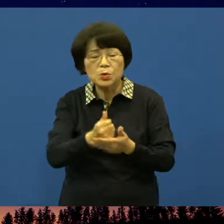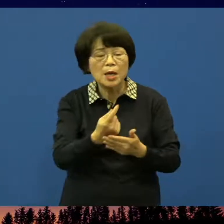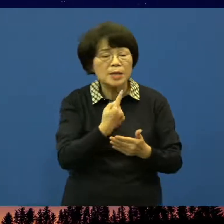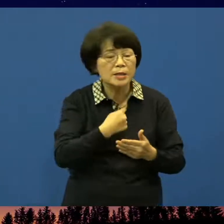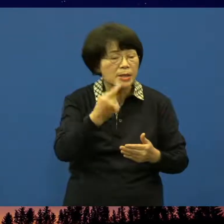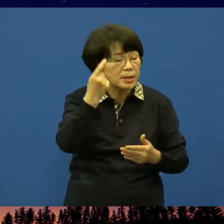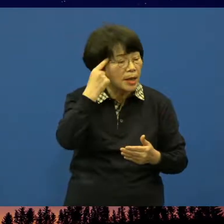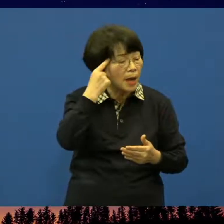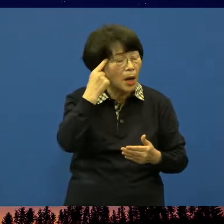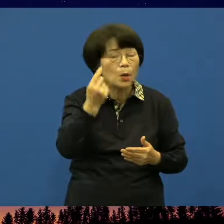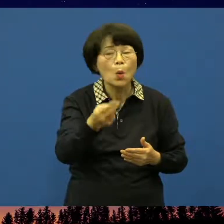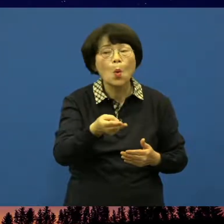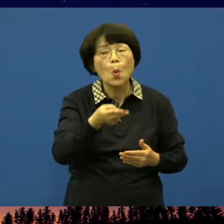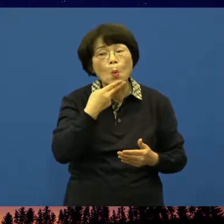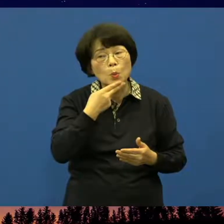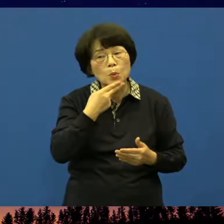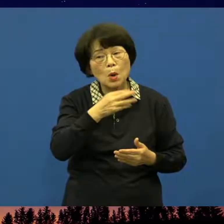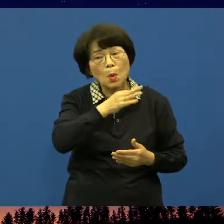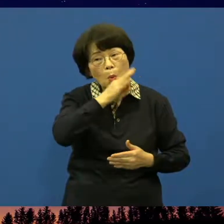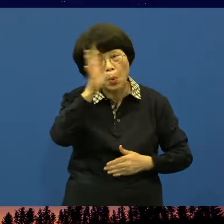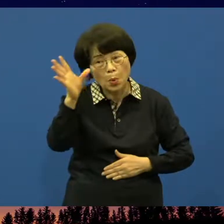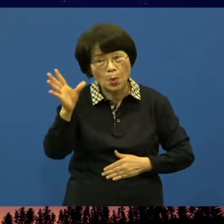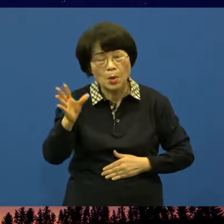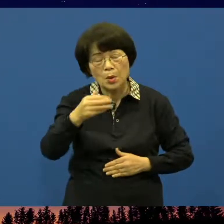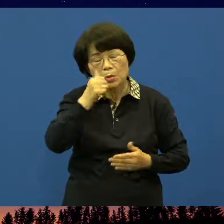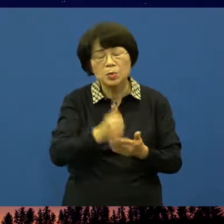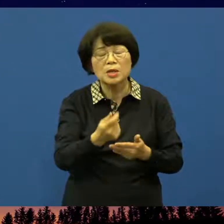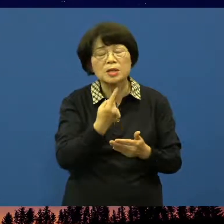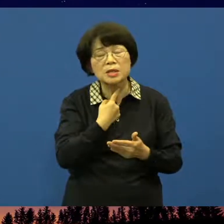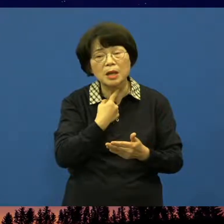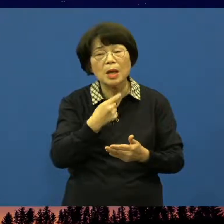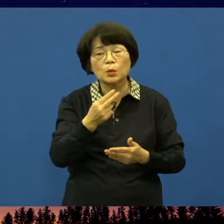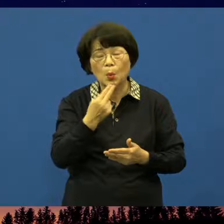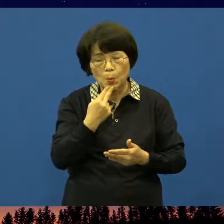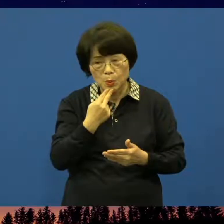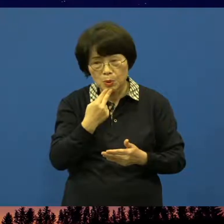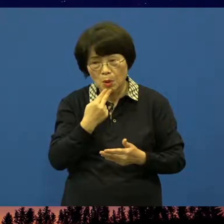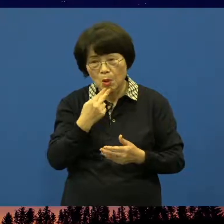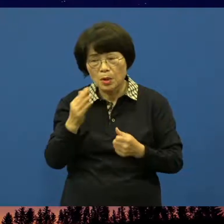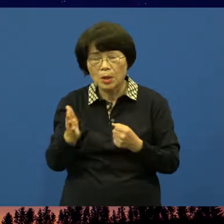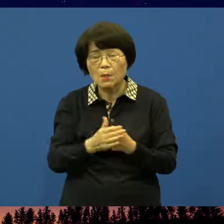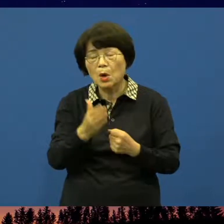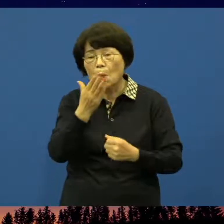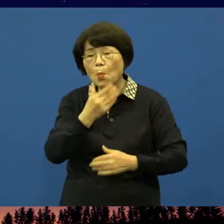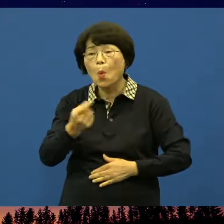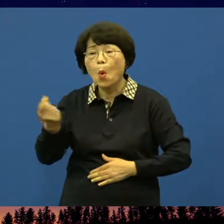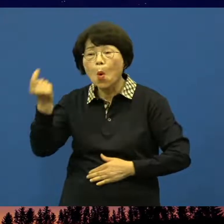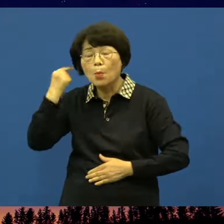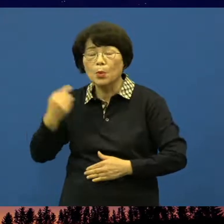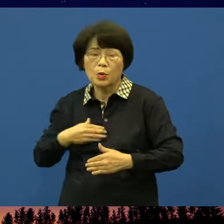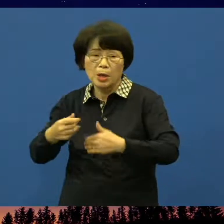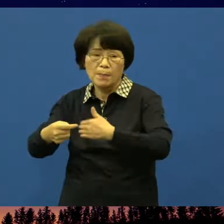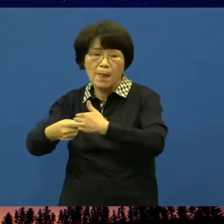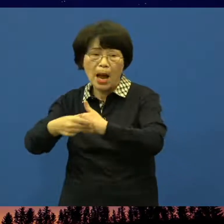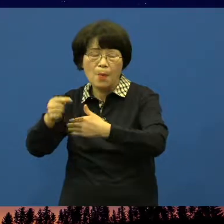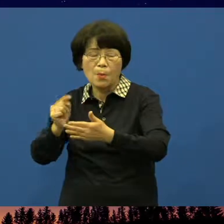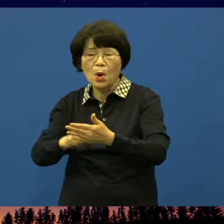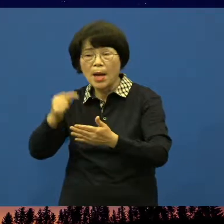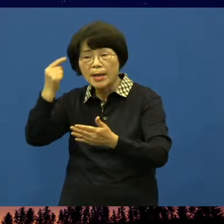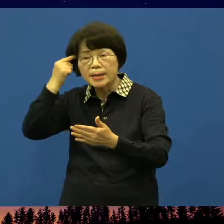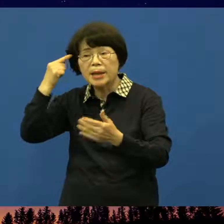지을 기회조차 없어지는 거죠. 그래서 복음은 우리의 생각과 마음과 태도를 완전히 바꿔놓고